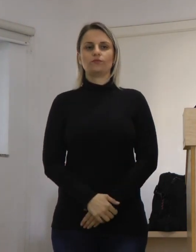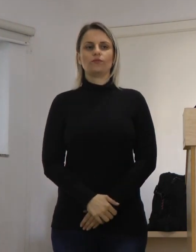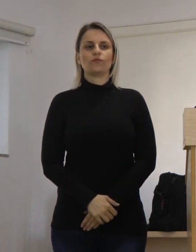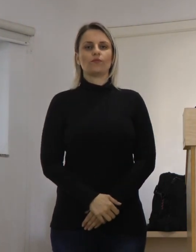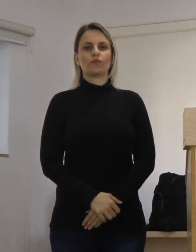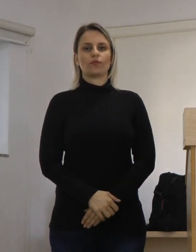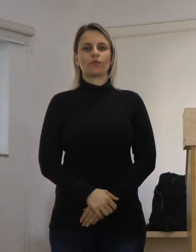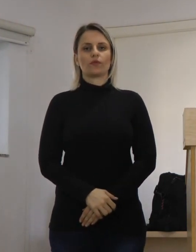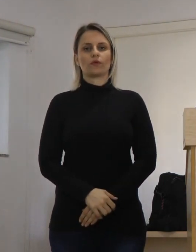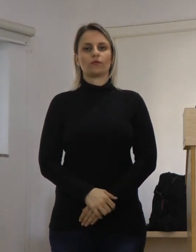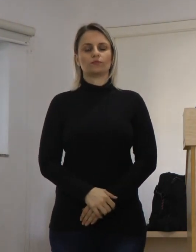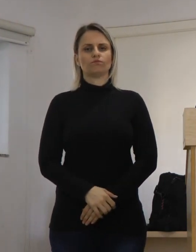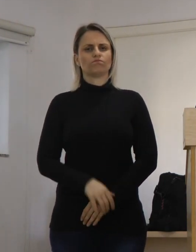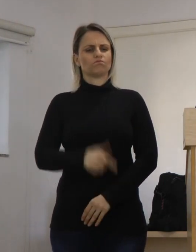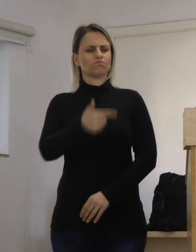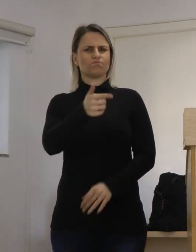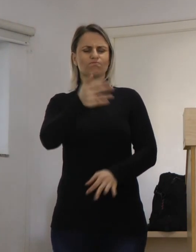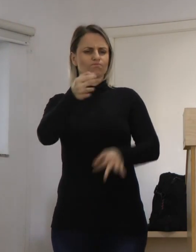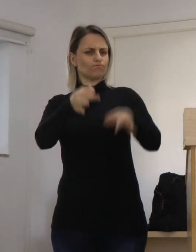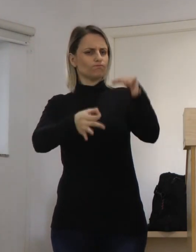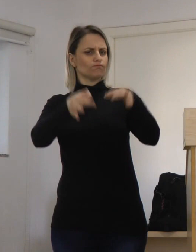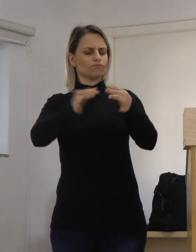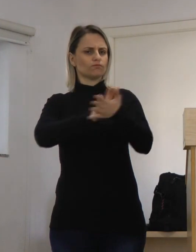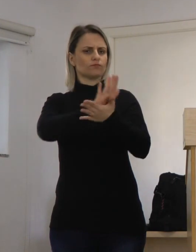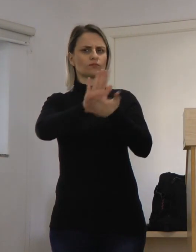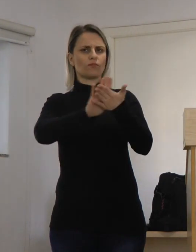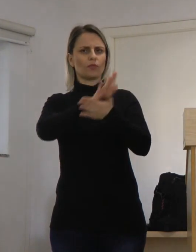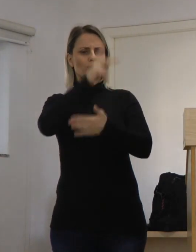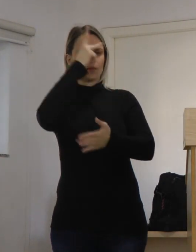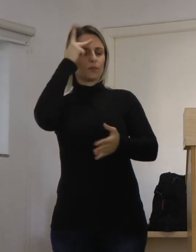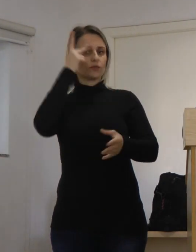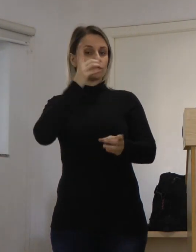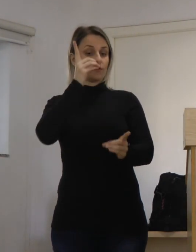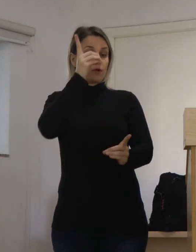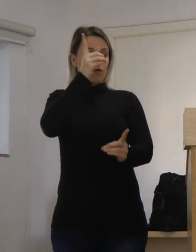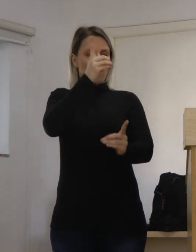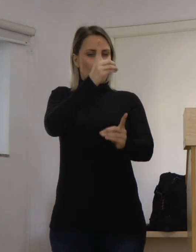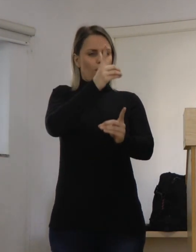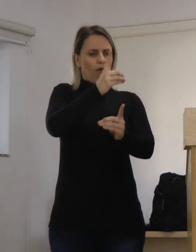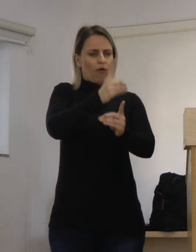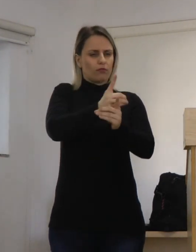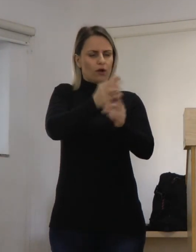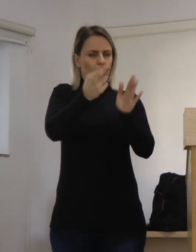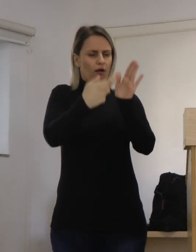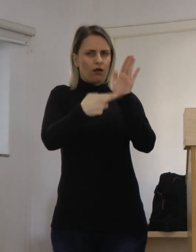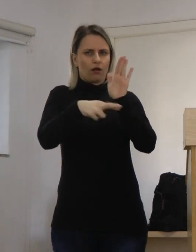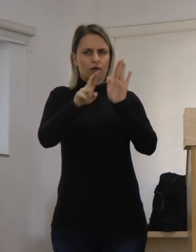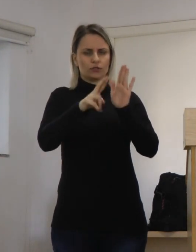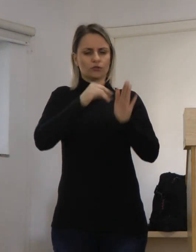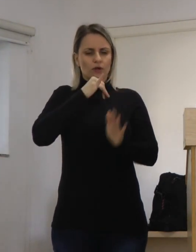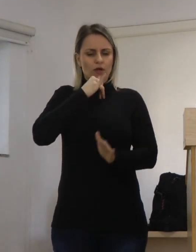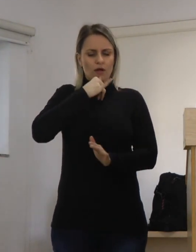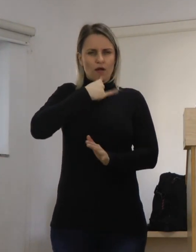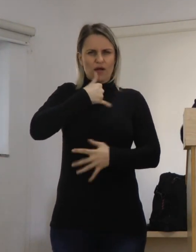Grande injustiça comete quem afirma encontrar no Evangelho a religião da tristeza e da amargura.